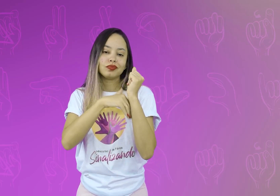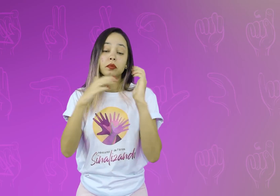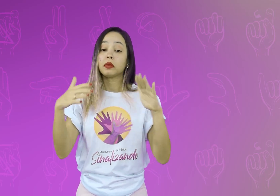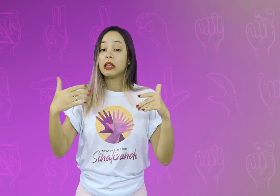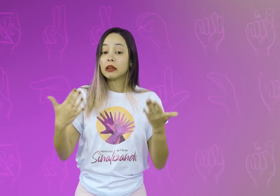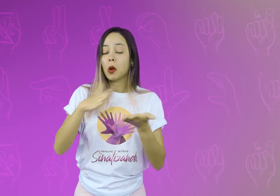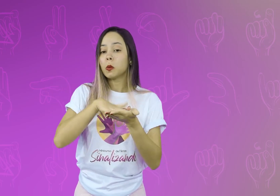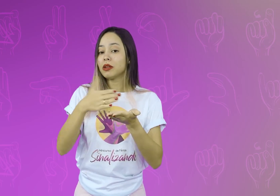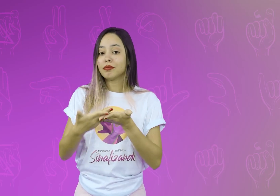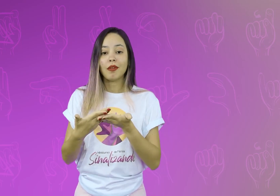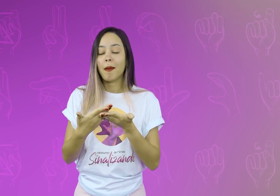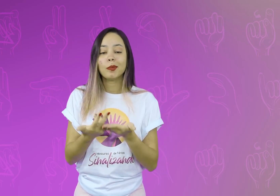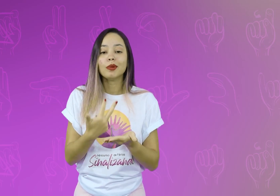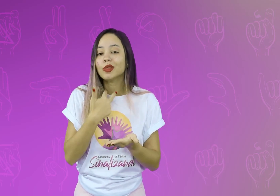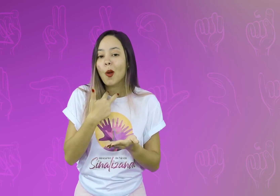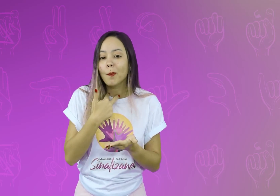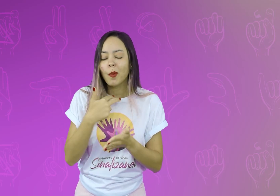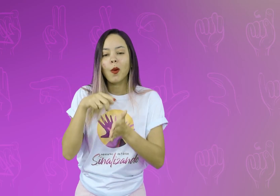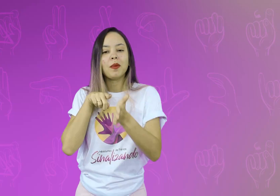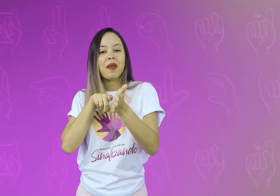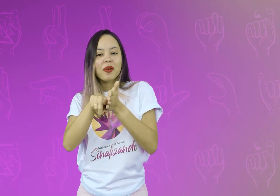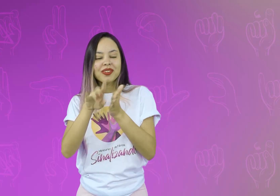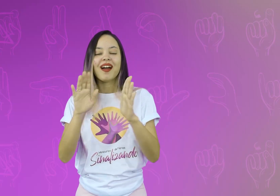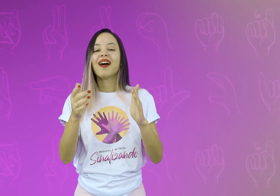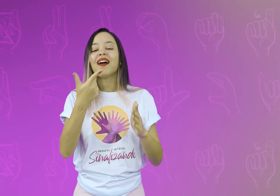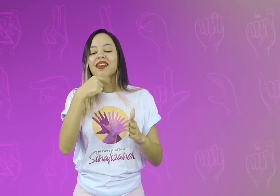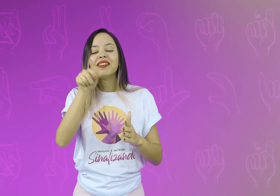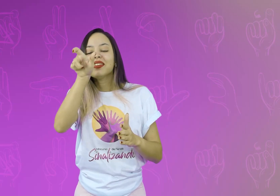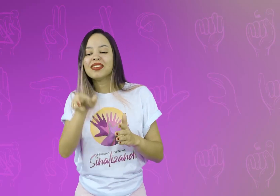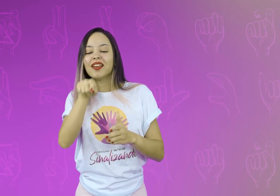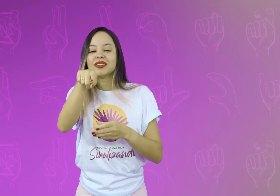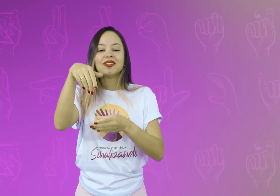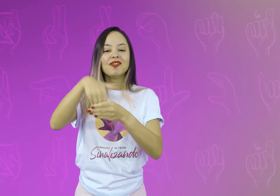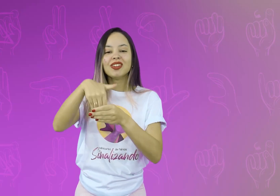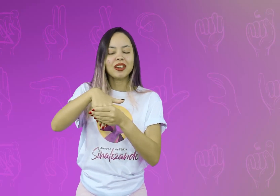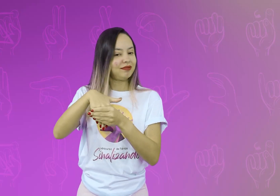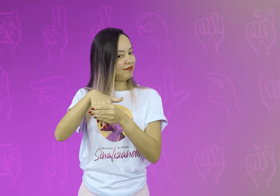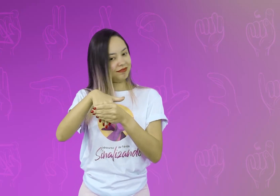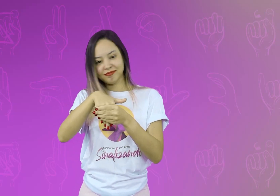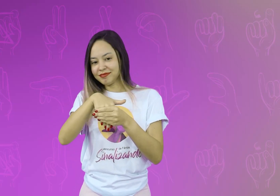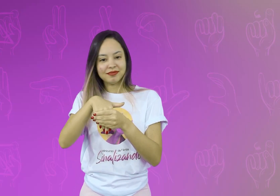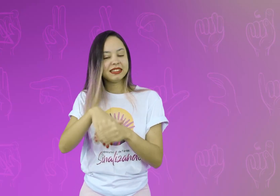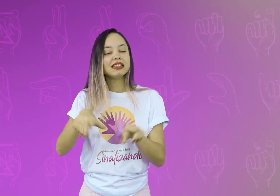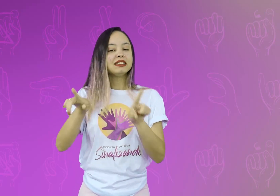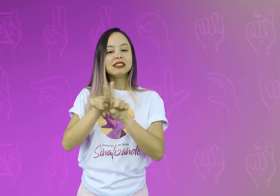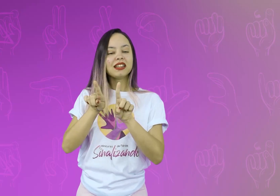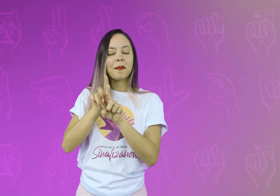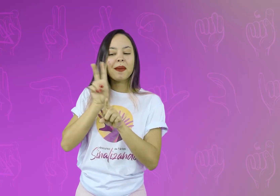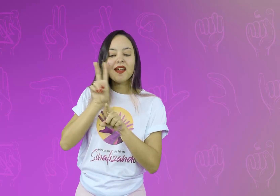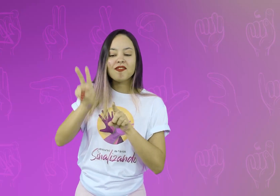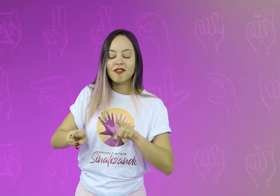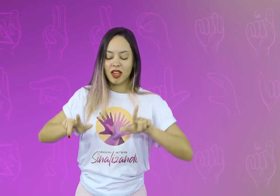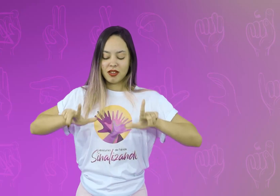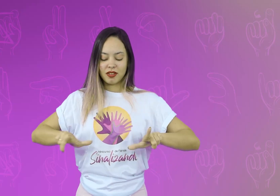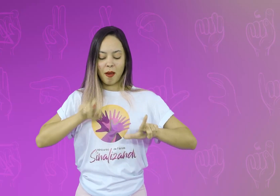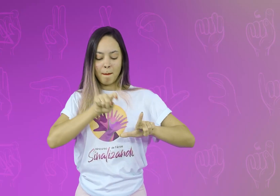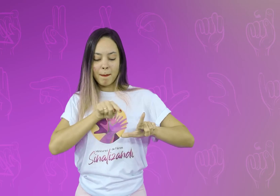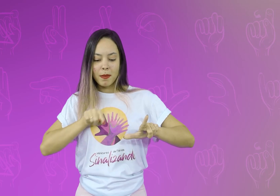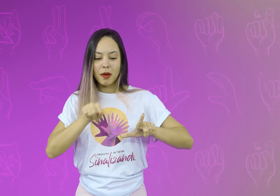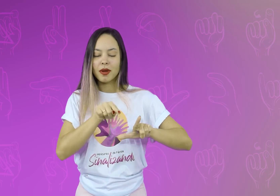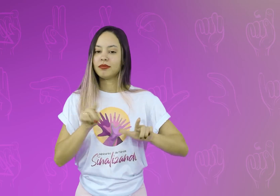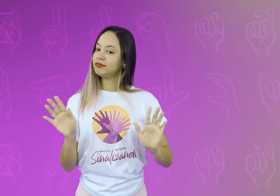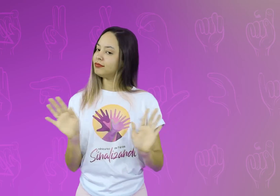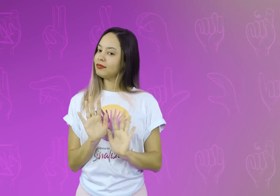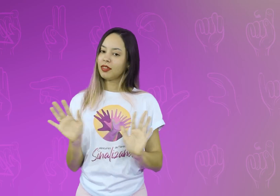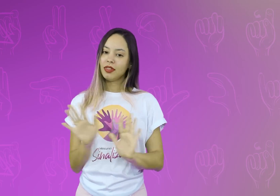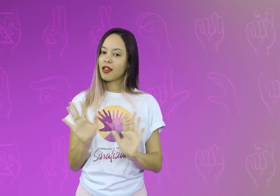importante o voto dessa pessoa ser secreto. Tá? O intérprete de Libras, ele não vai poder perguntar: em quem você vai